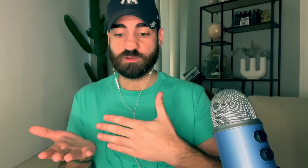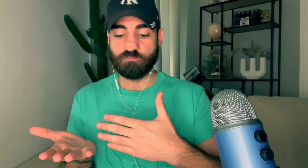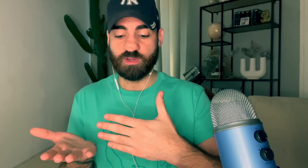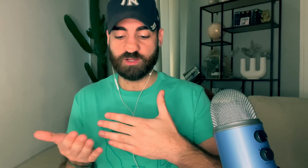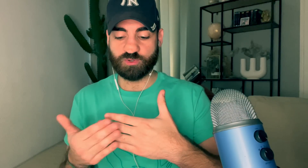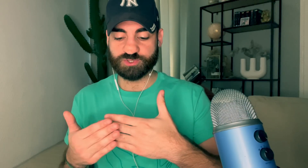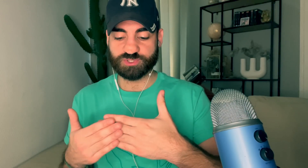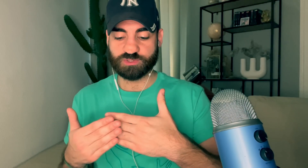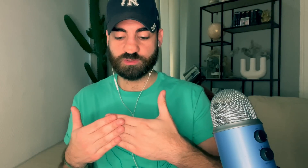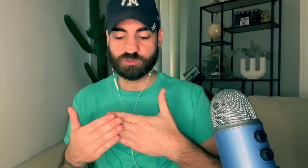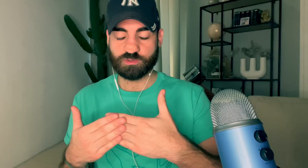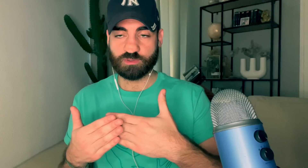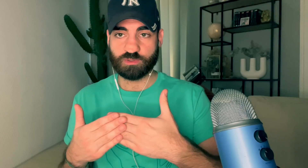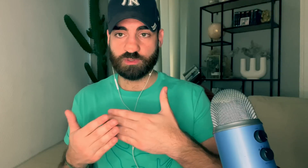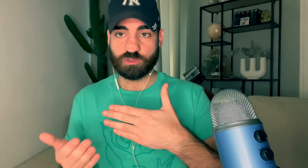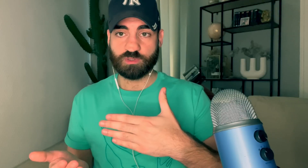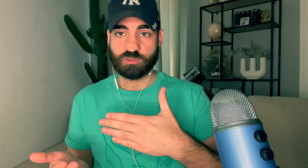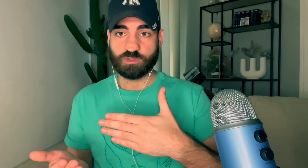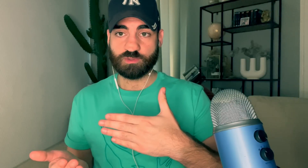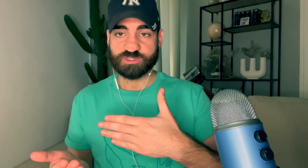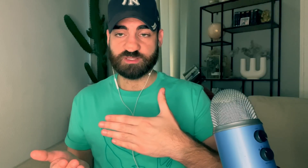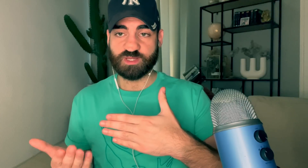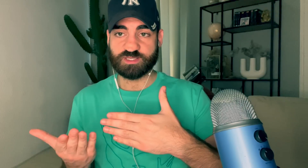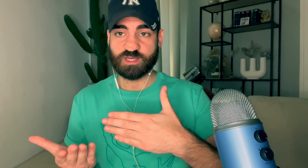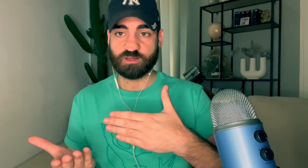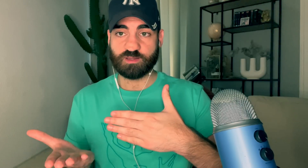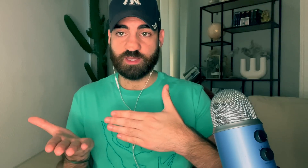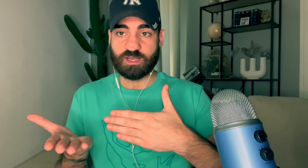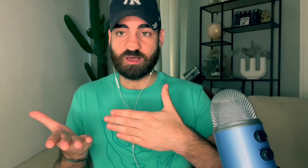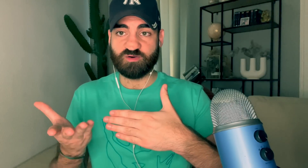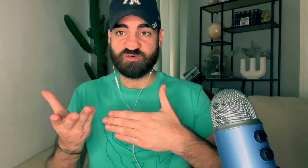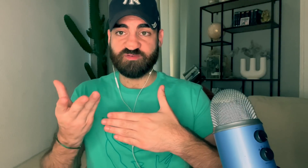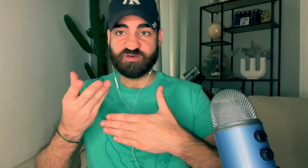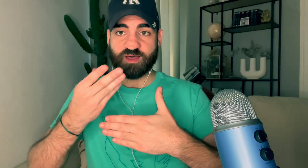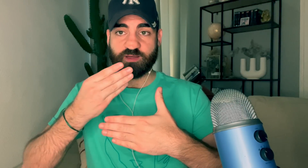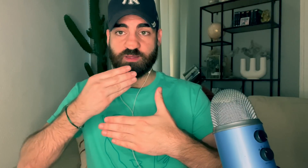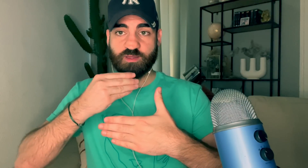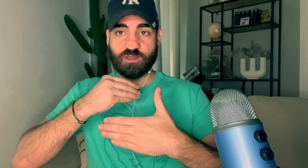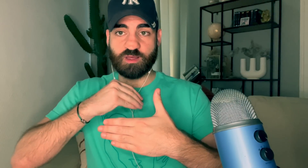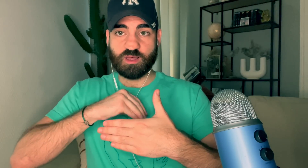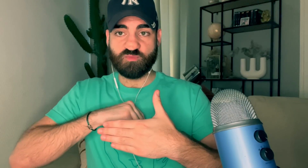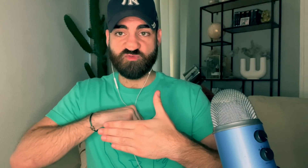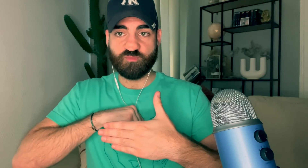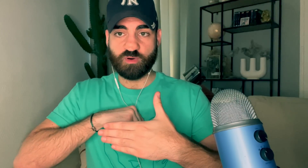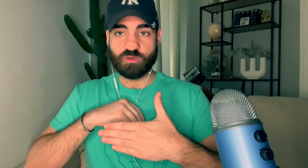main gauche, de cette manière. Et là, on va faire un mouvement